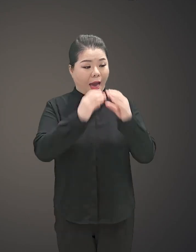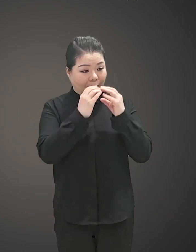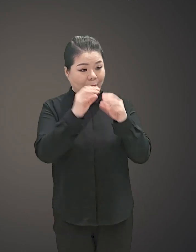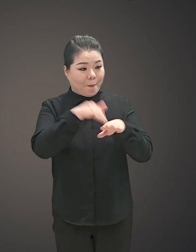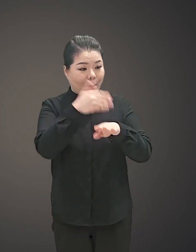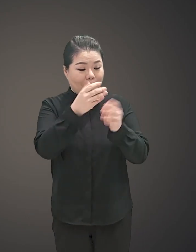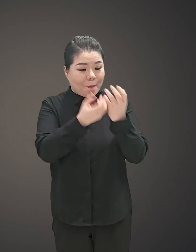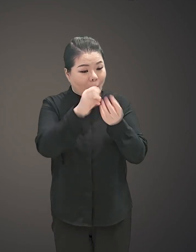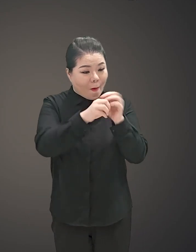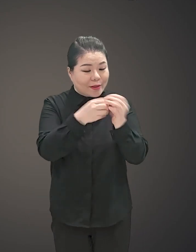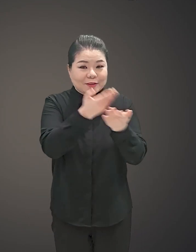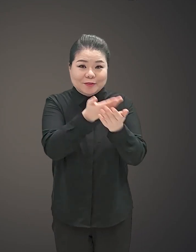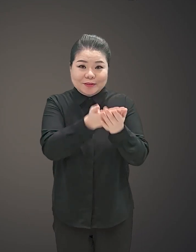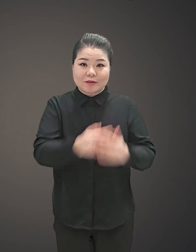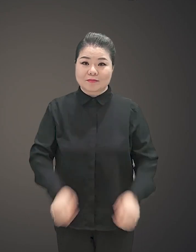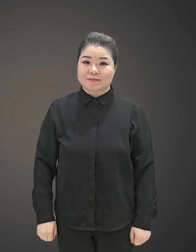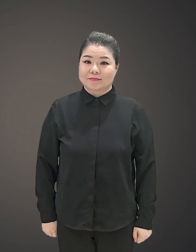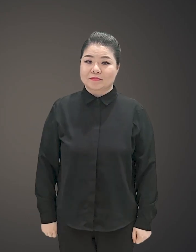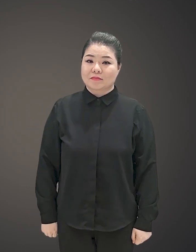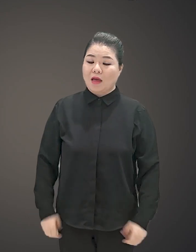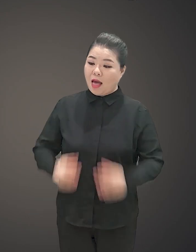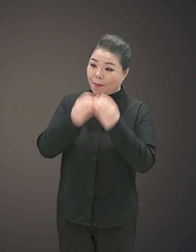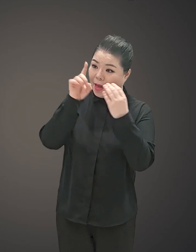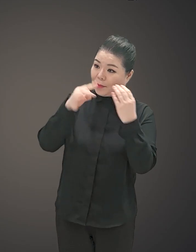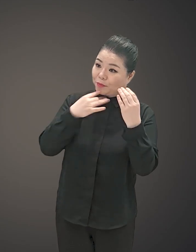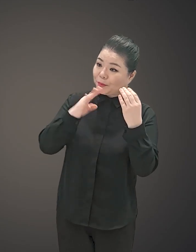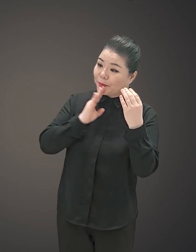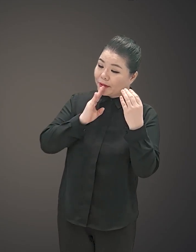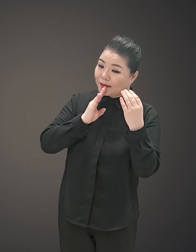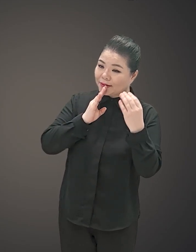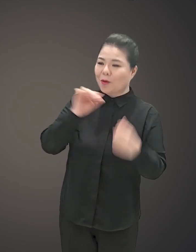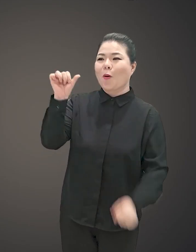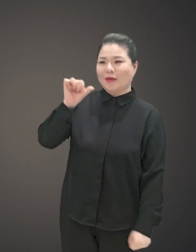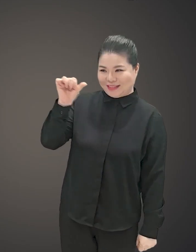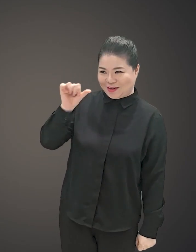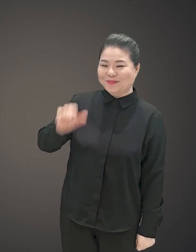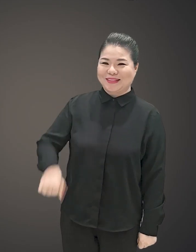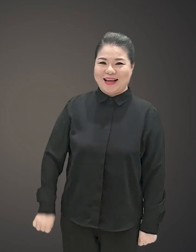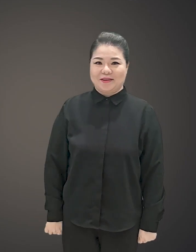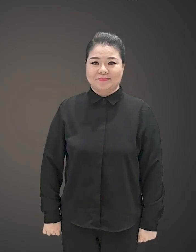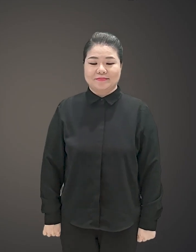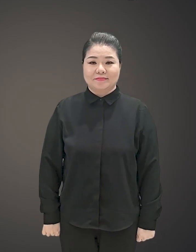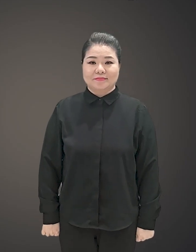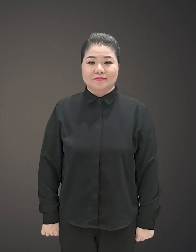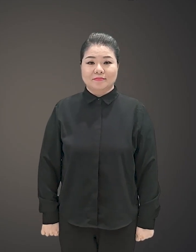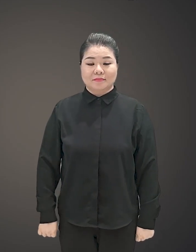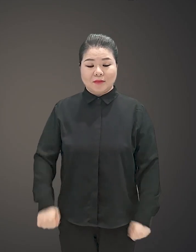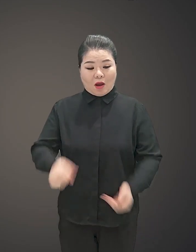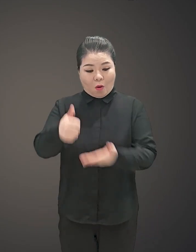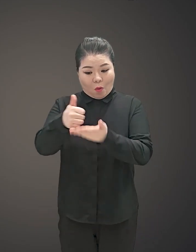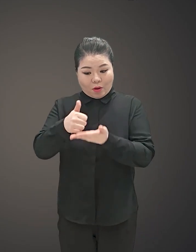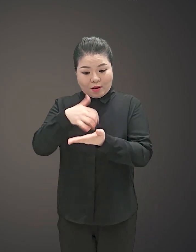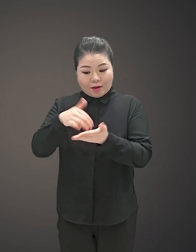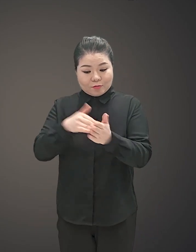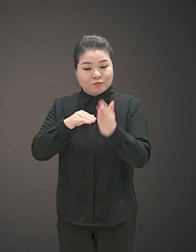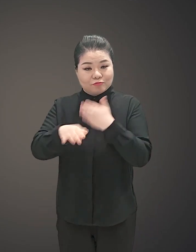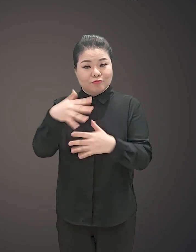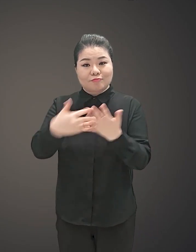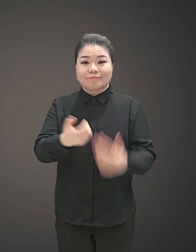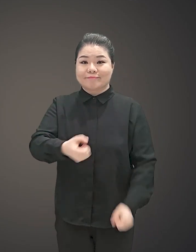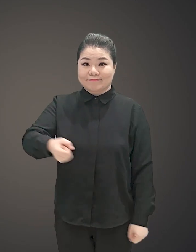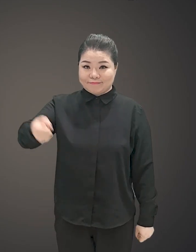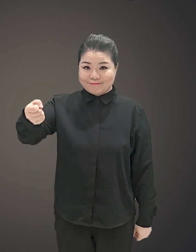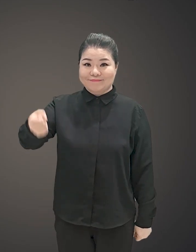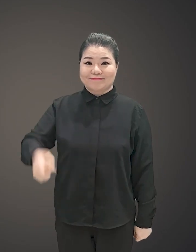햄버거 포장해 주세요. 햄버거 단품 말씀이십니까? 가격은 5,000원입니다. 고객은 계산 후